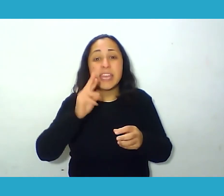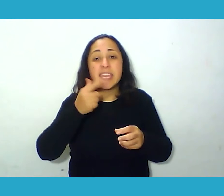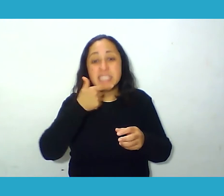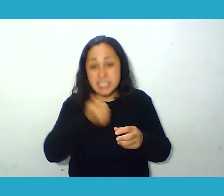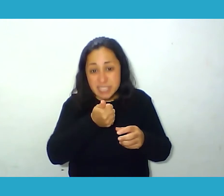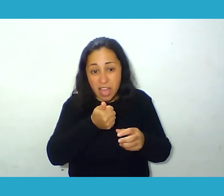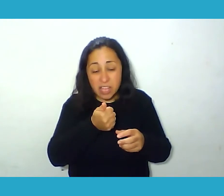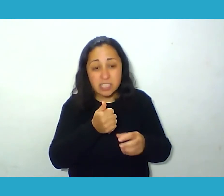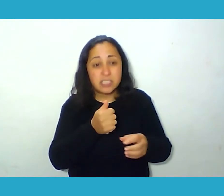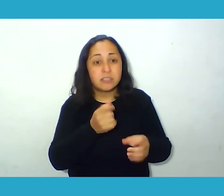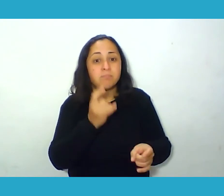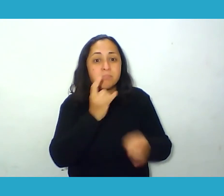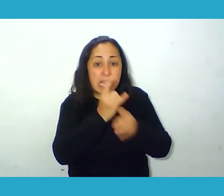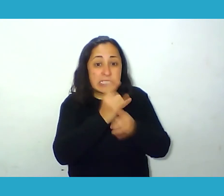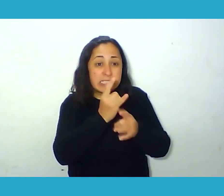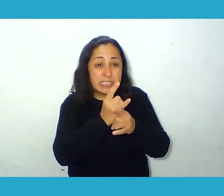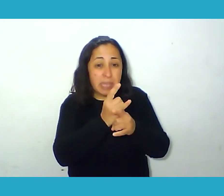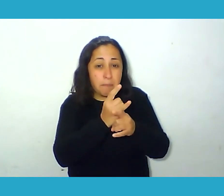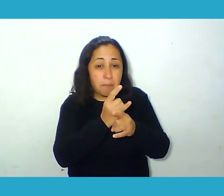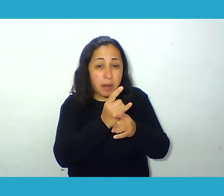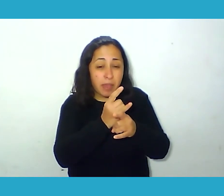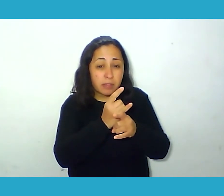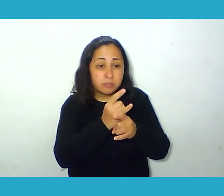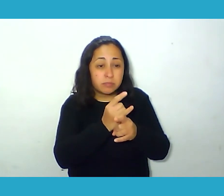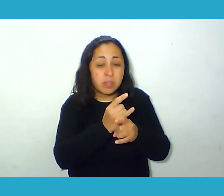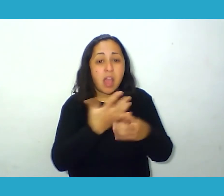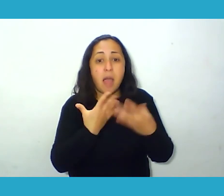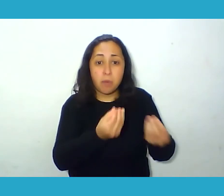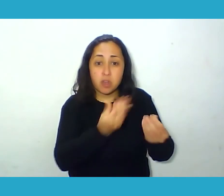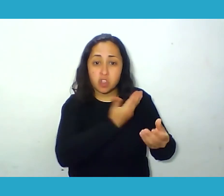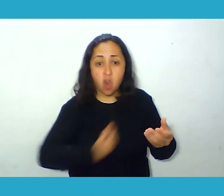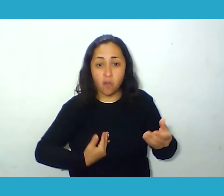no siempre estuvo ejecutada por los gobiernos de Sudamérica desde